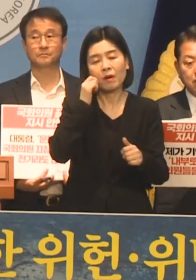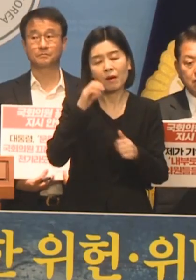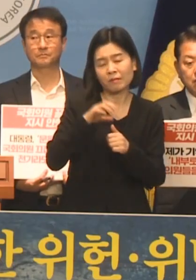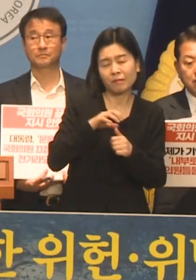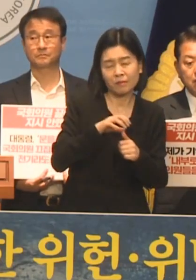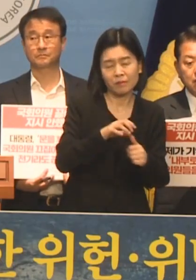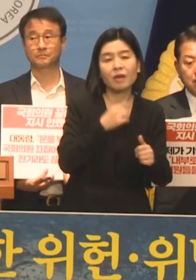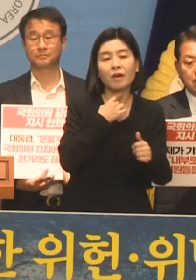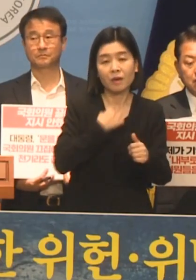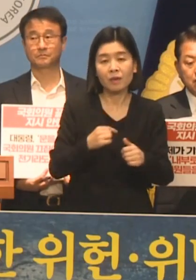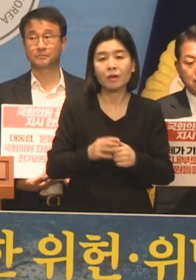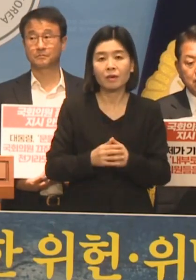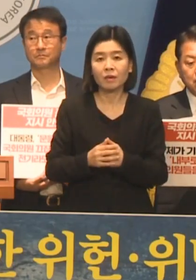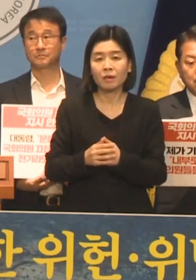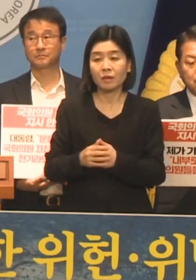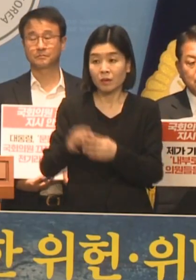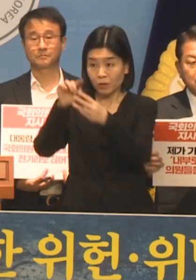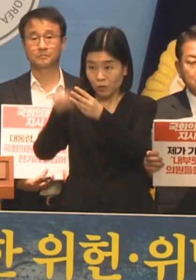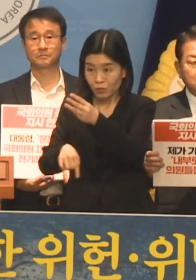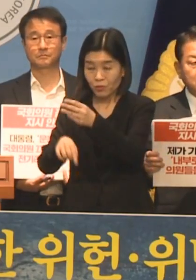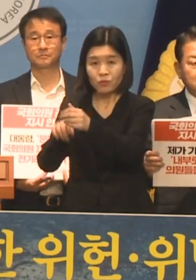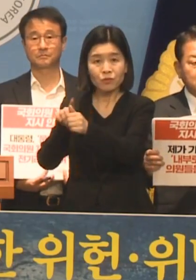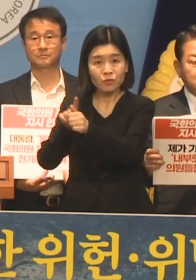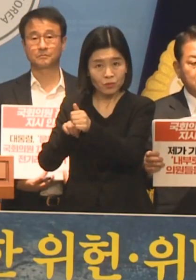마찬가지로 윤석열 또한